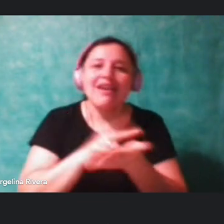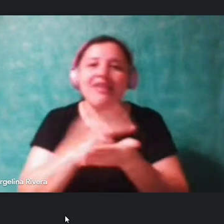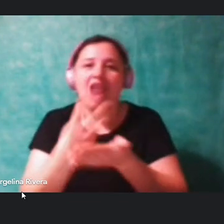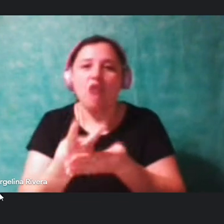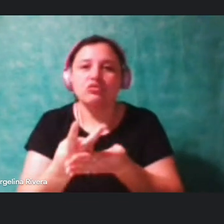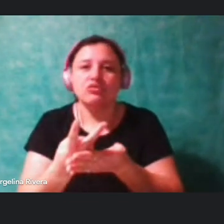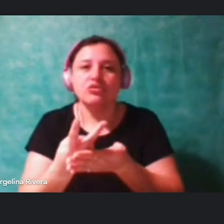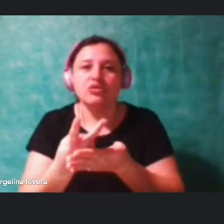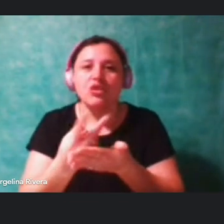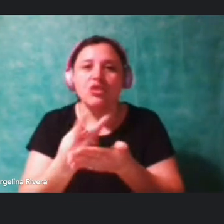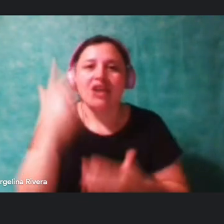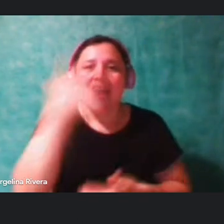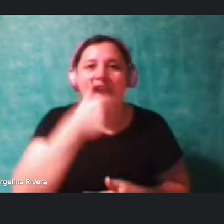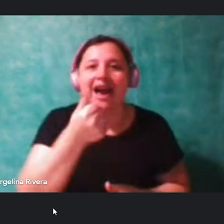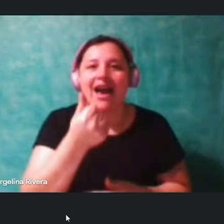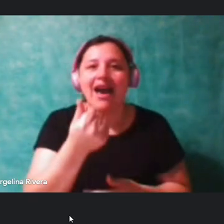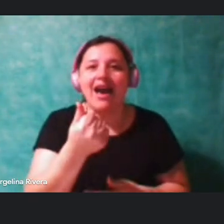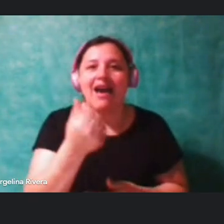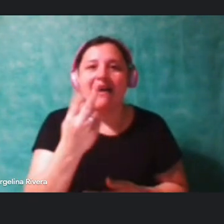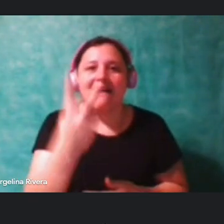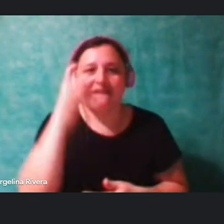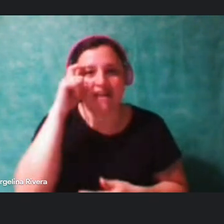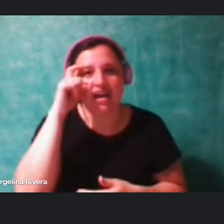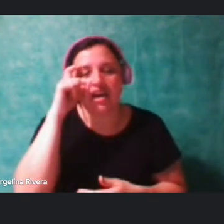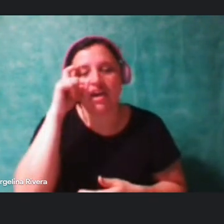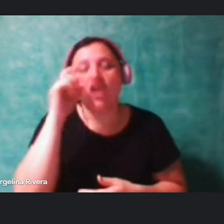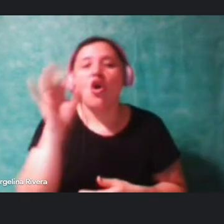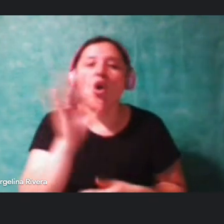como reemplazando al must.